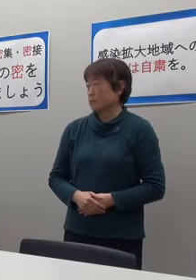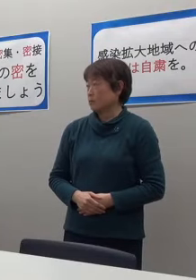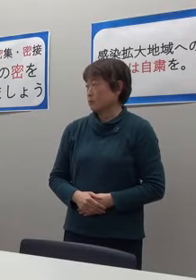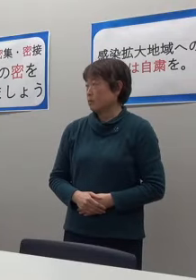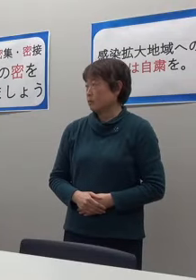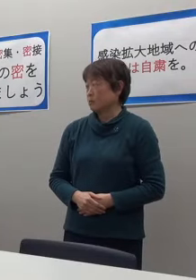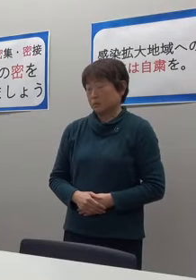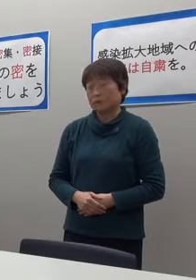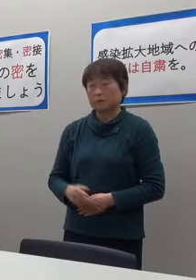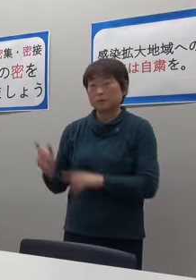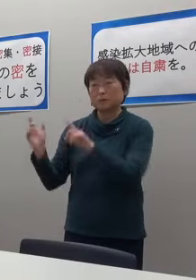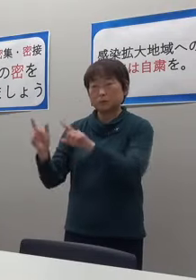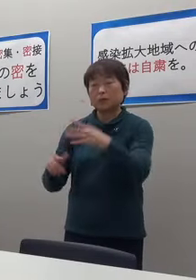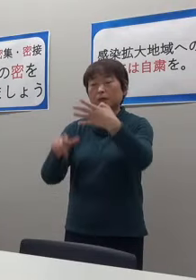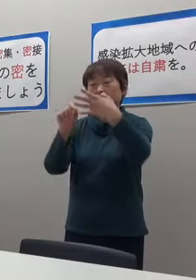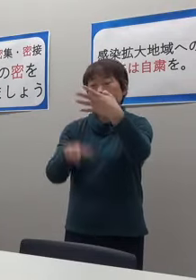4月16日より、